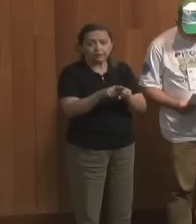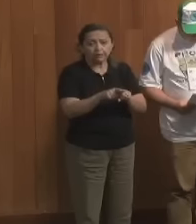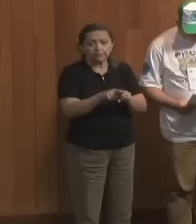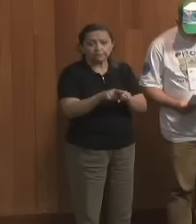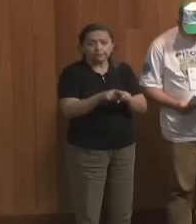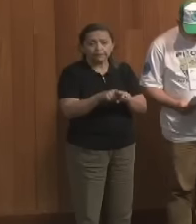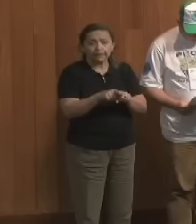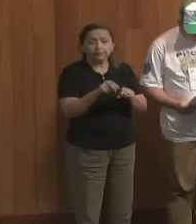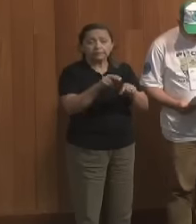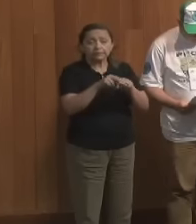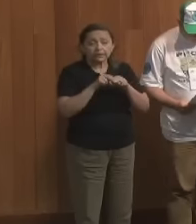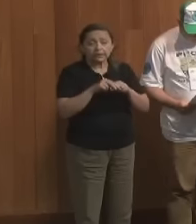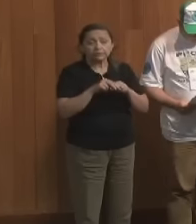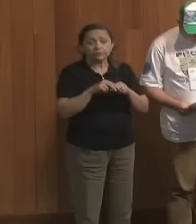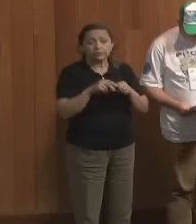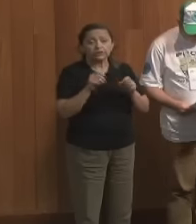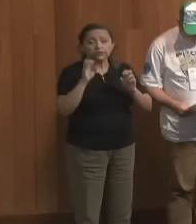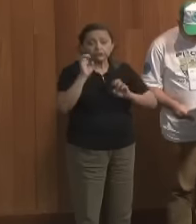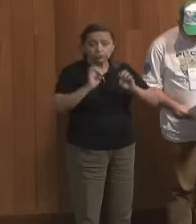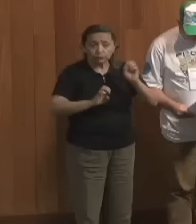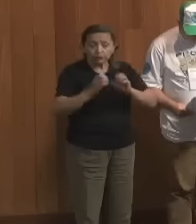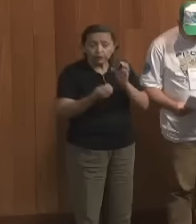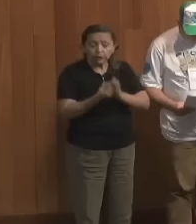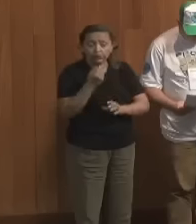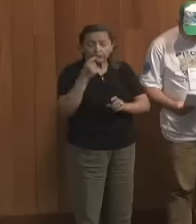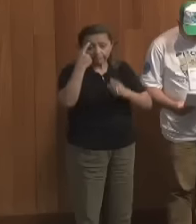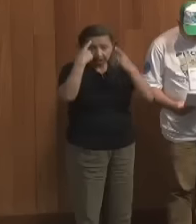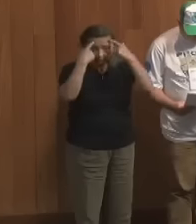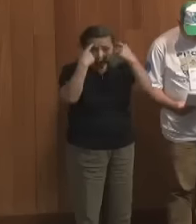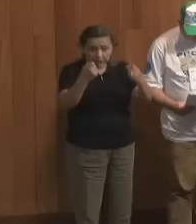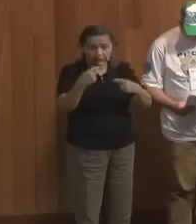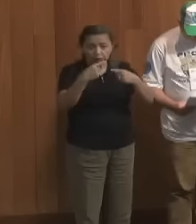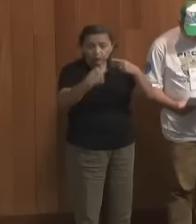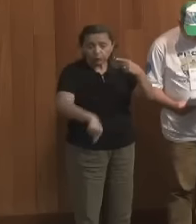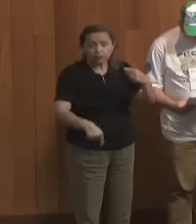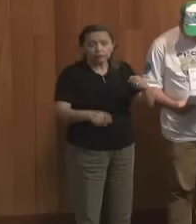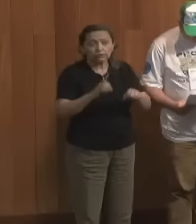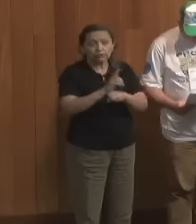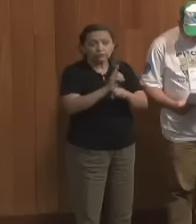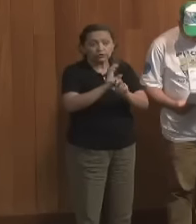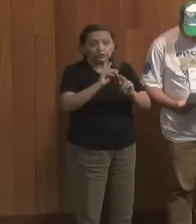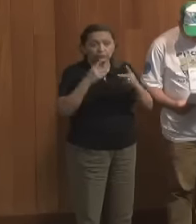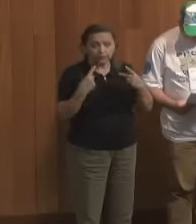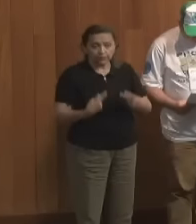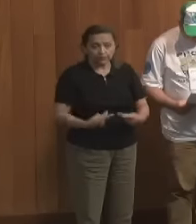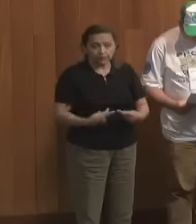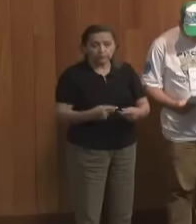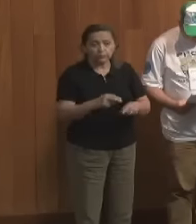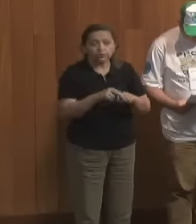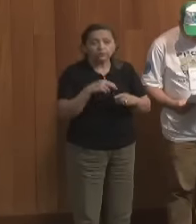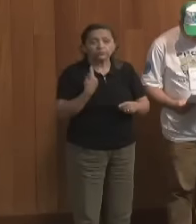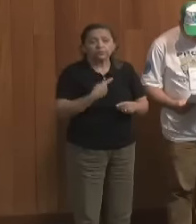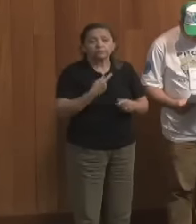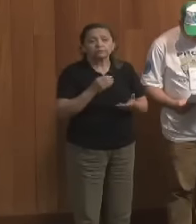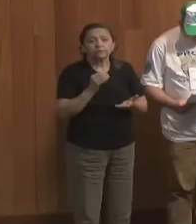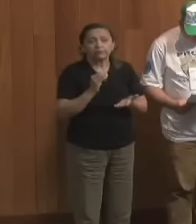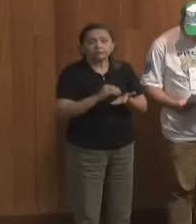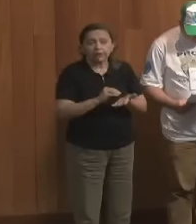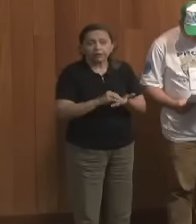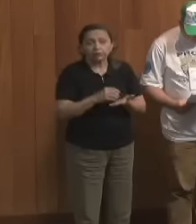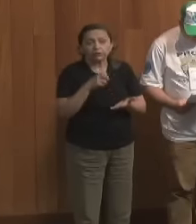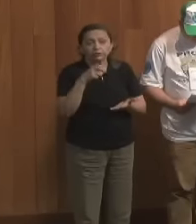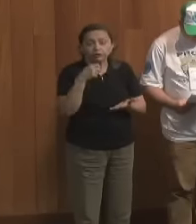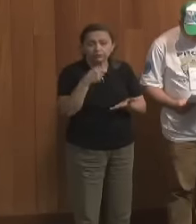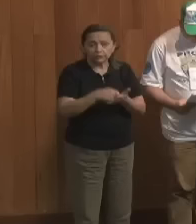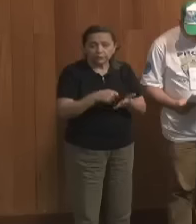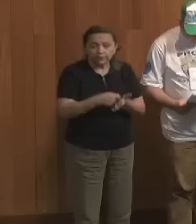as causas que estruturam a violência contra esses defensores de direitos humanos. Daí nós estamos falando de impunidade, nós